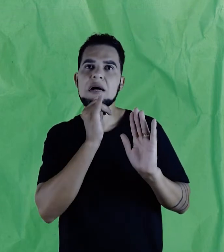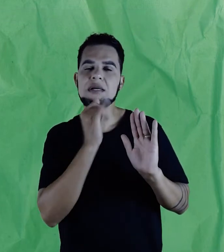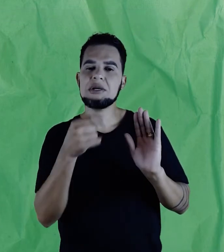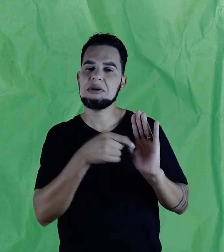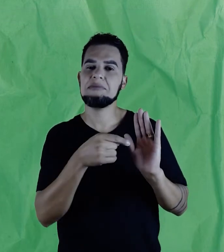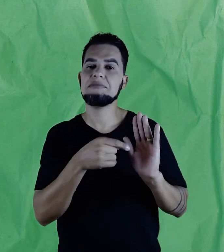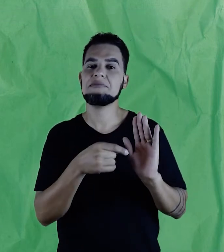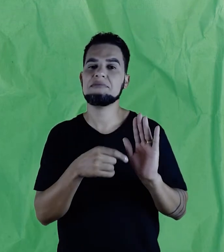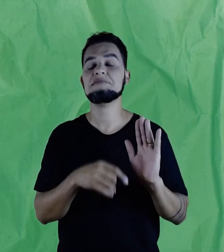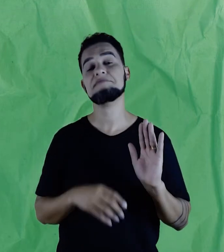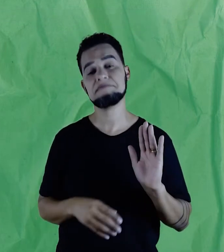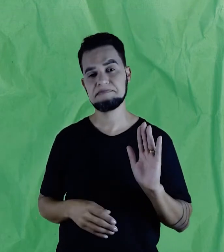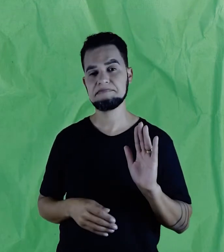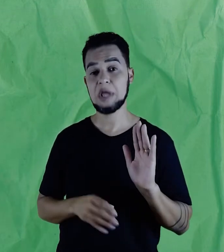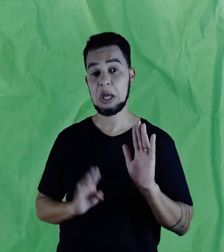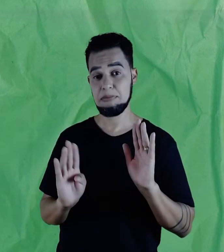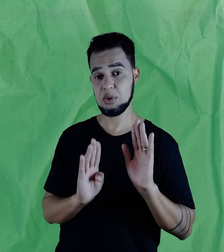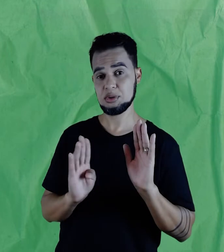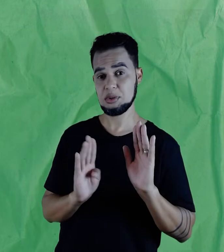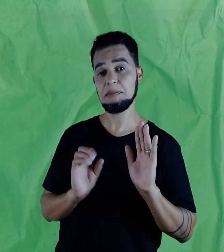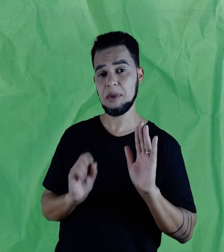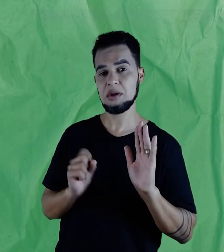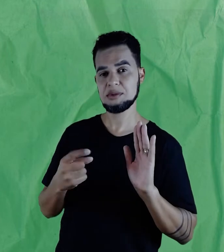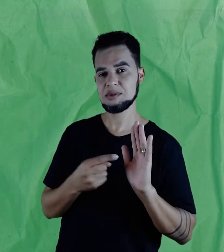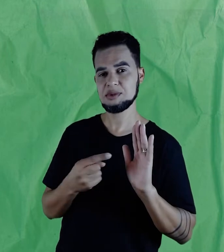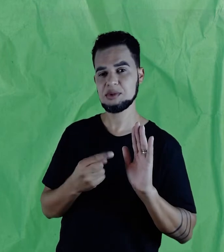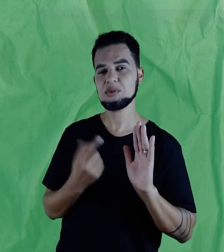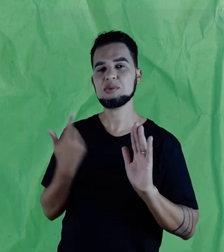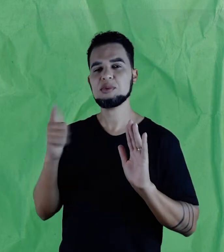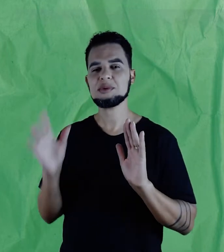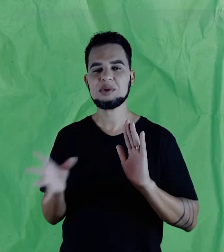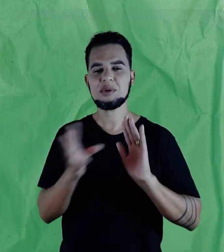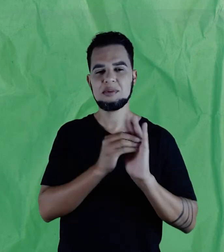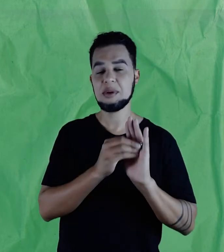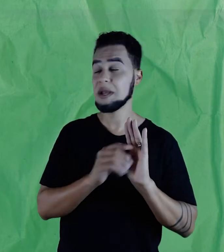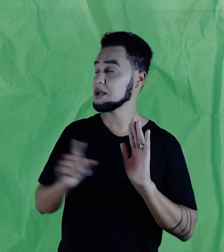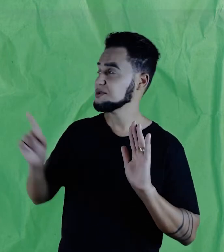button. Eu poderia ter um outro componente,